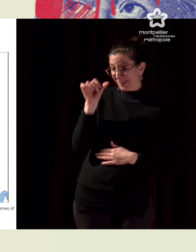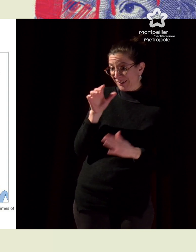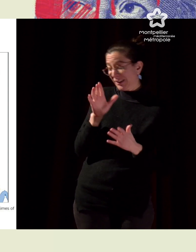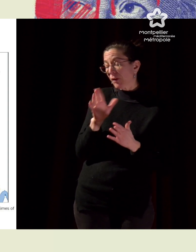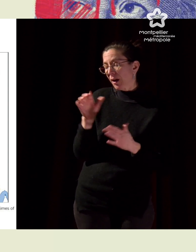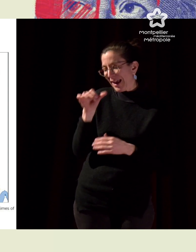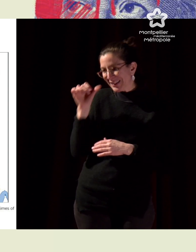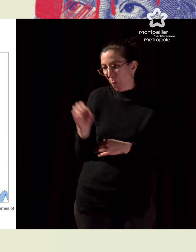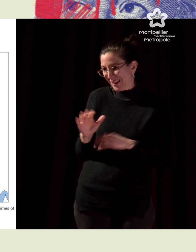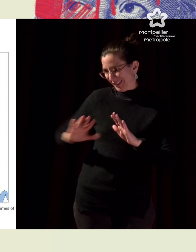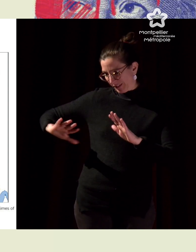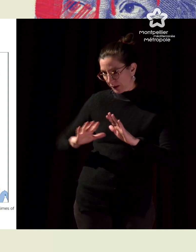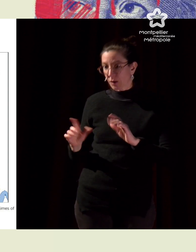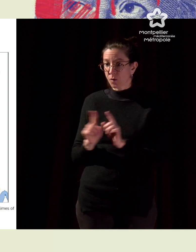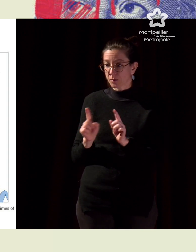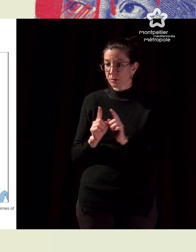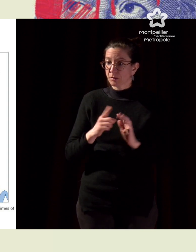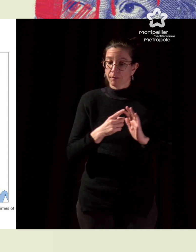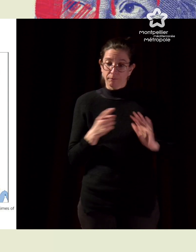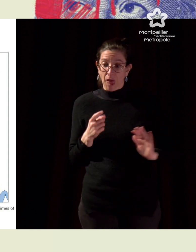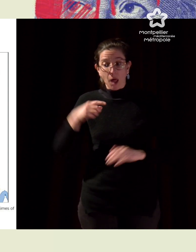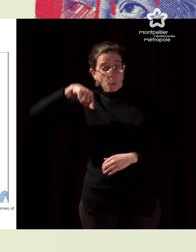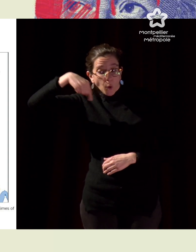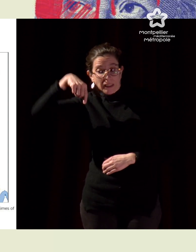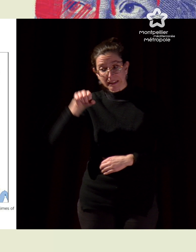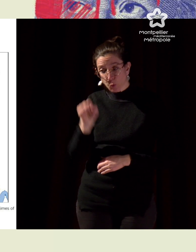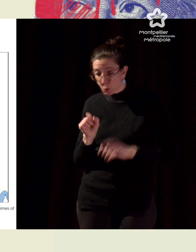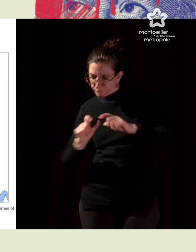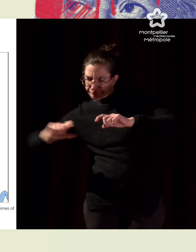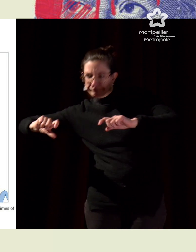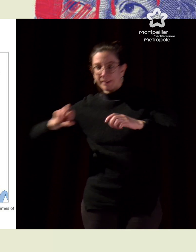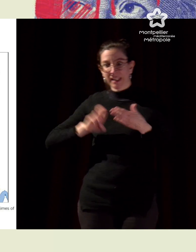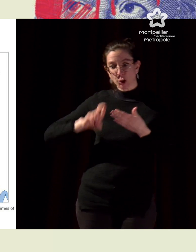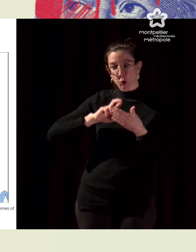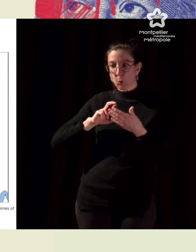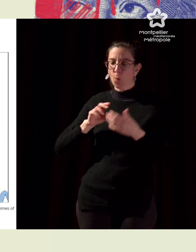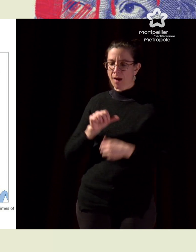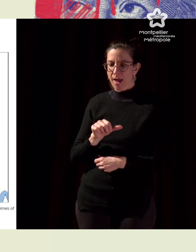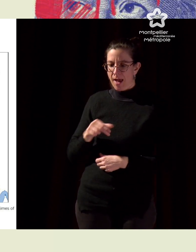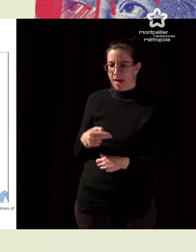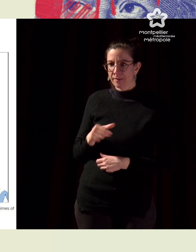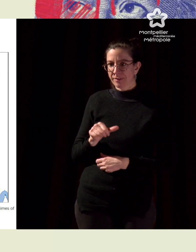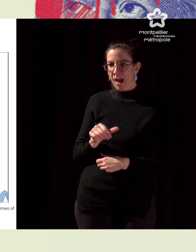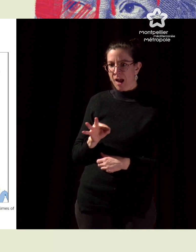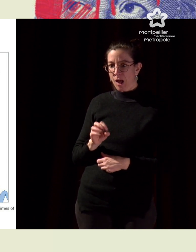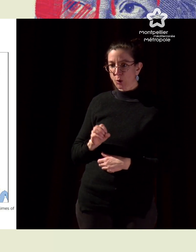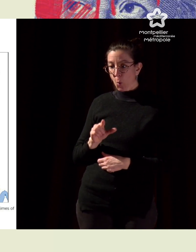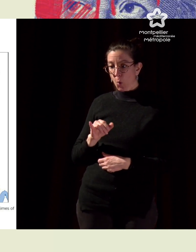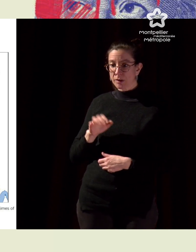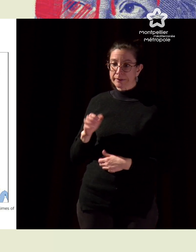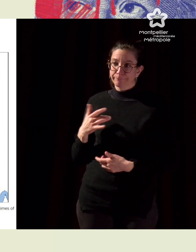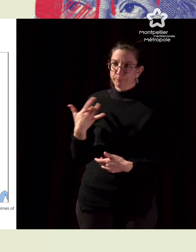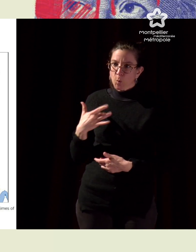Turquie, l'Anatolie. Une pensée pour nos pauvres amis turcs en ce moment, mais voilà.